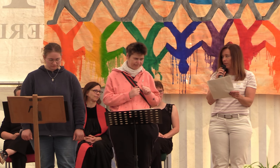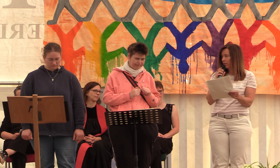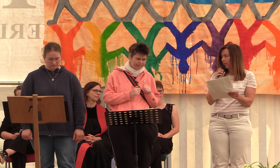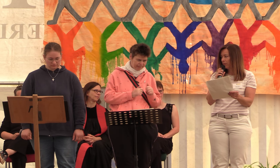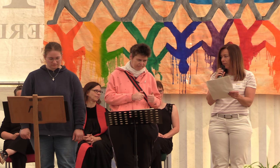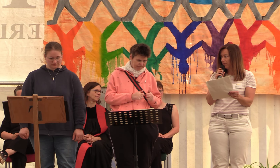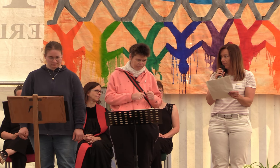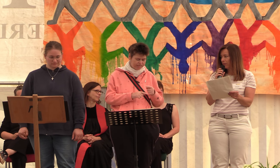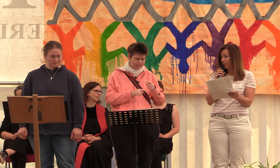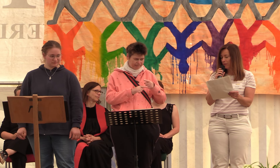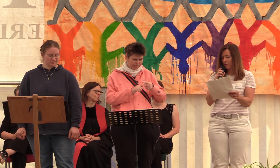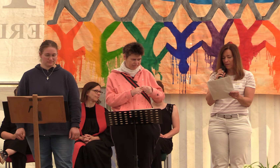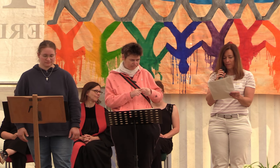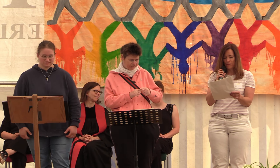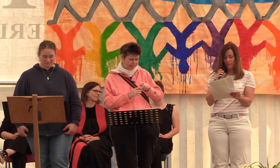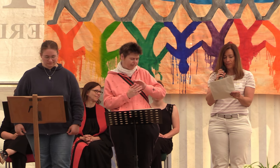bitten.